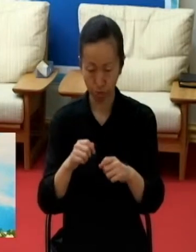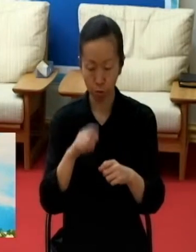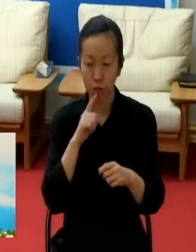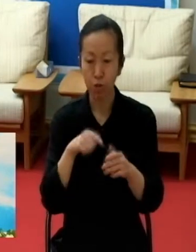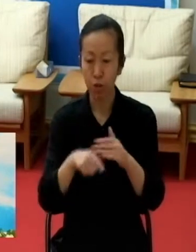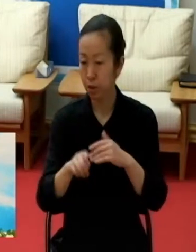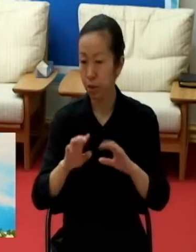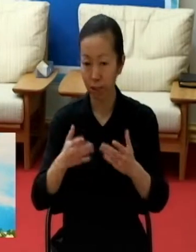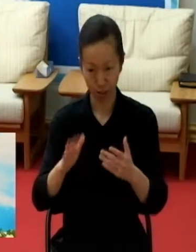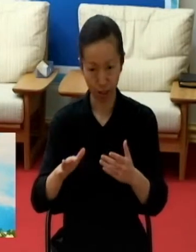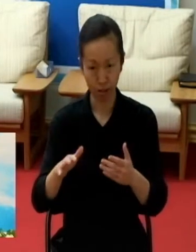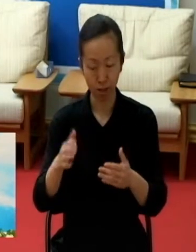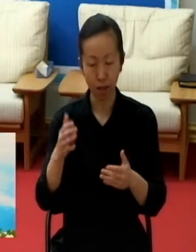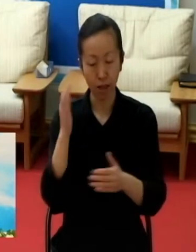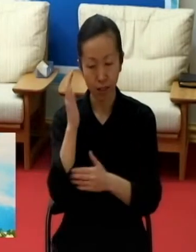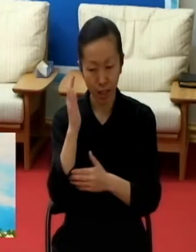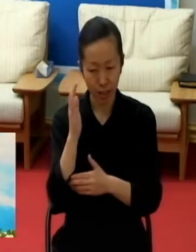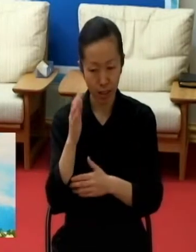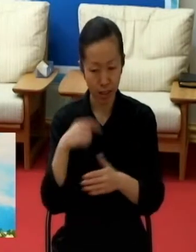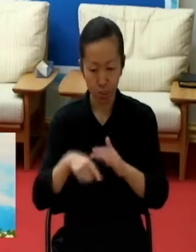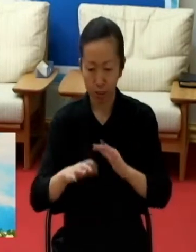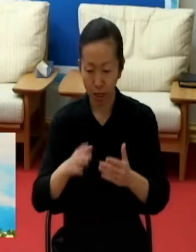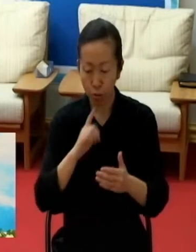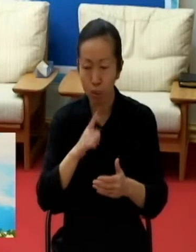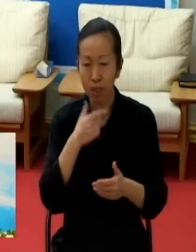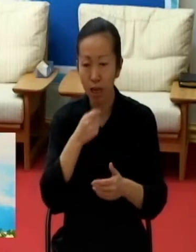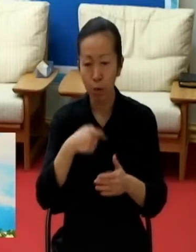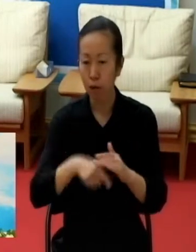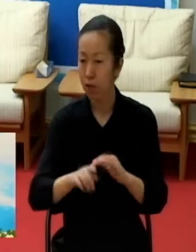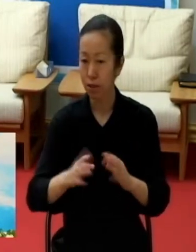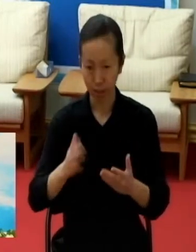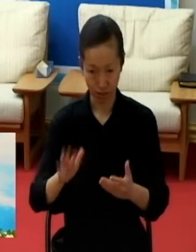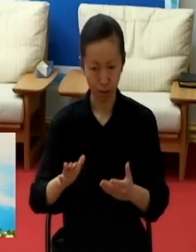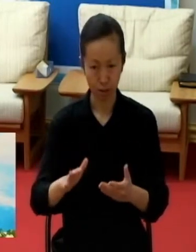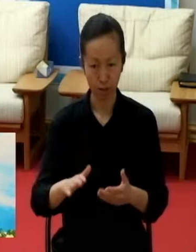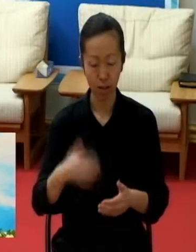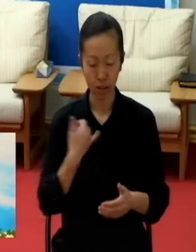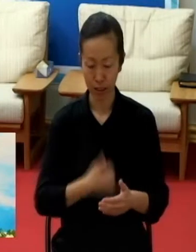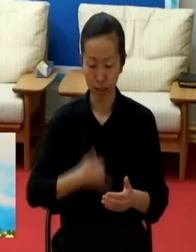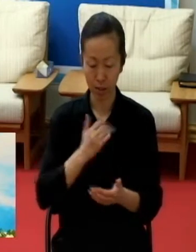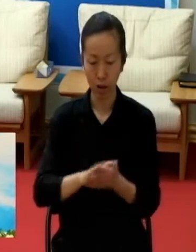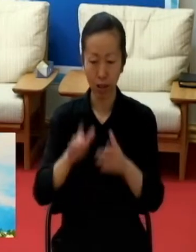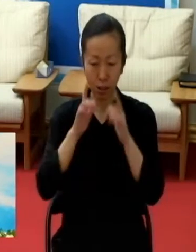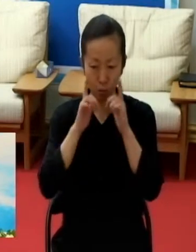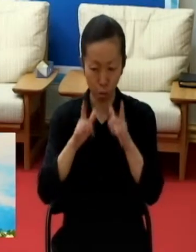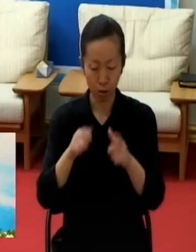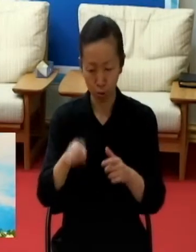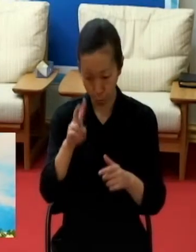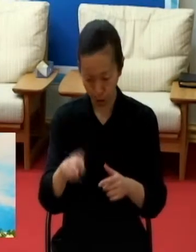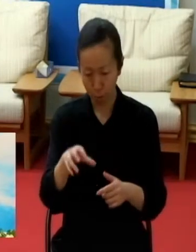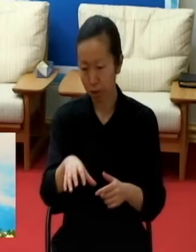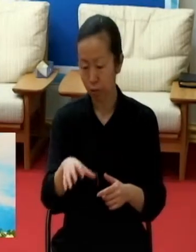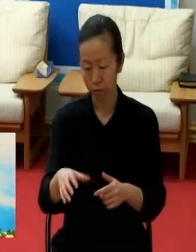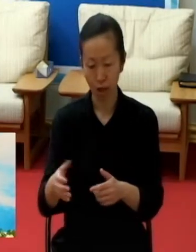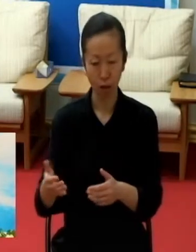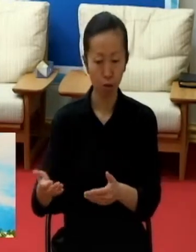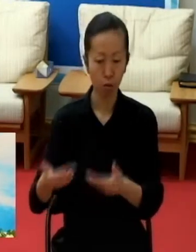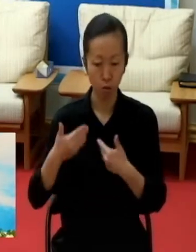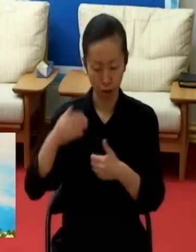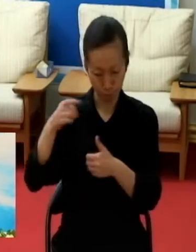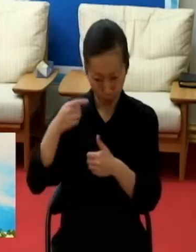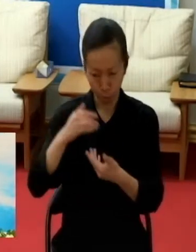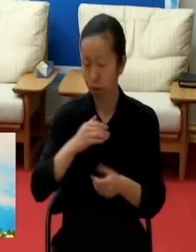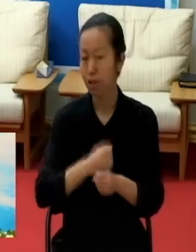味ではありません。 예, 저도 어릴 때 학교에서 또 선생님의 배움을 받고 또 가정에서 부모의 배움을